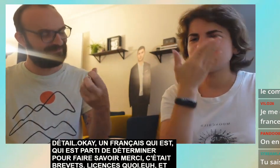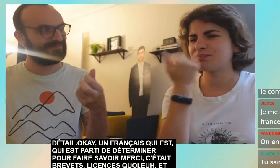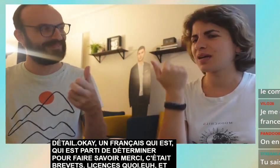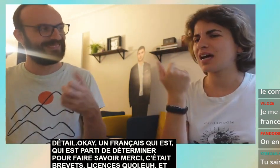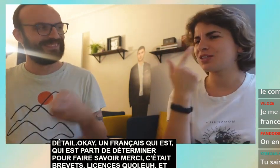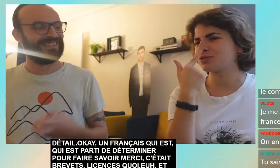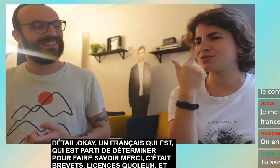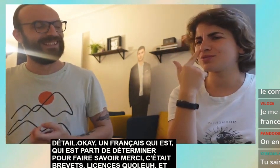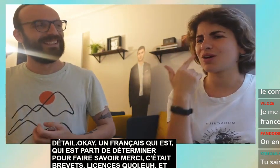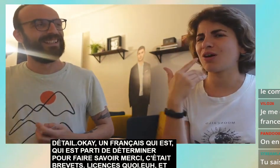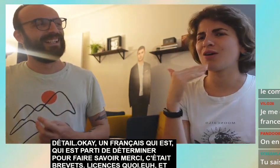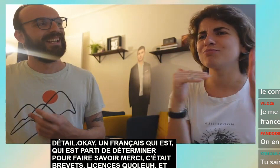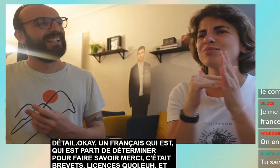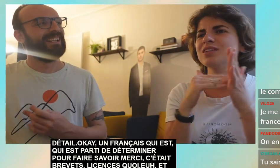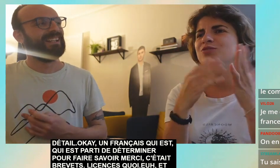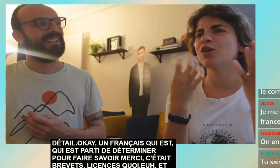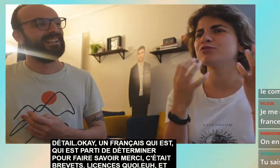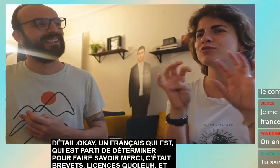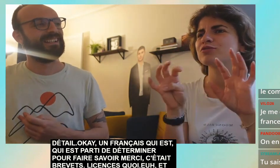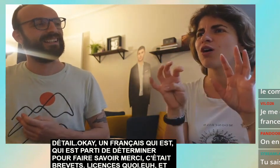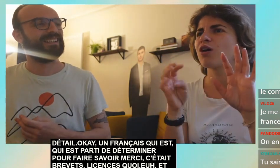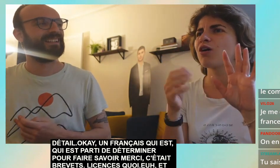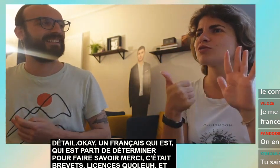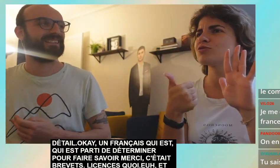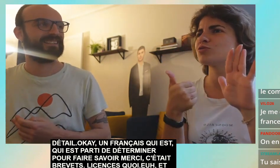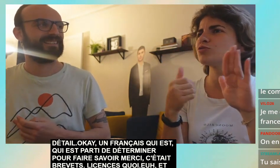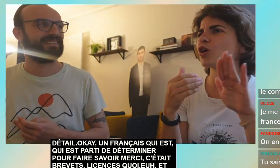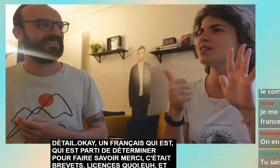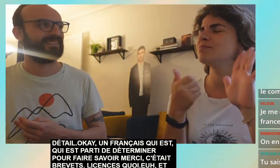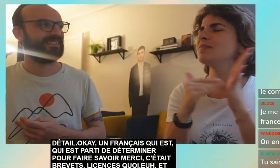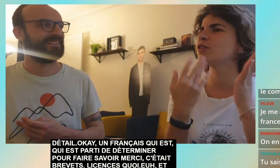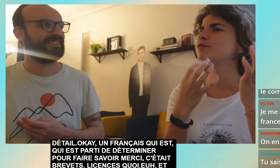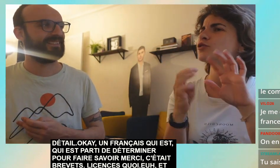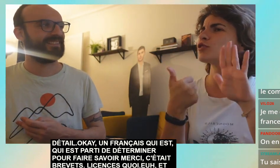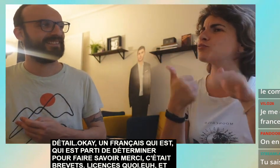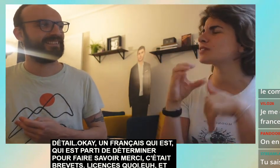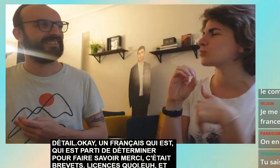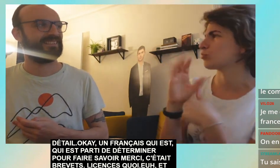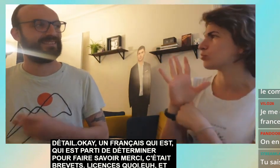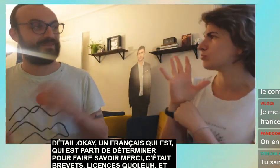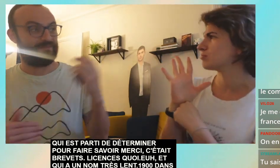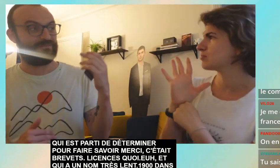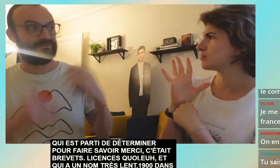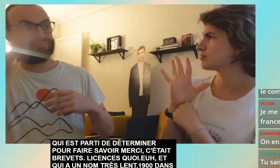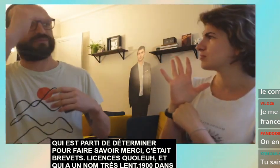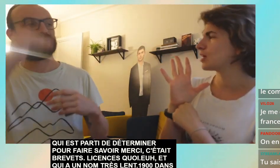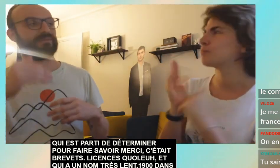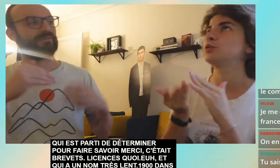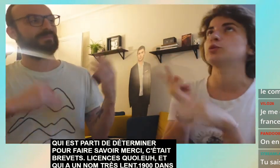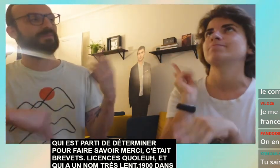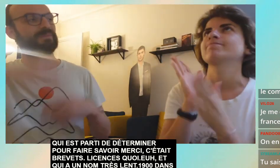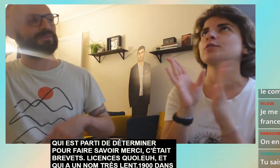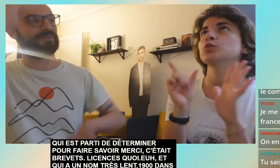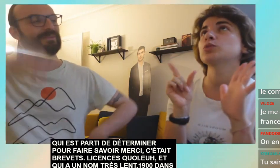C'est pas ça, 1900, dans les 1960. Plus. Plus.